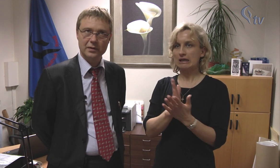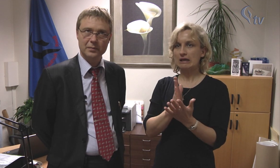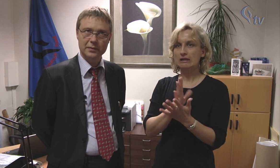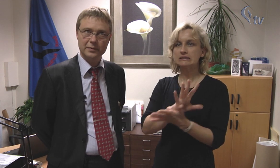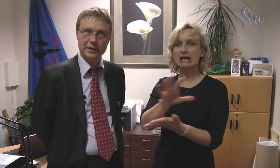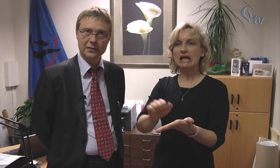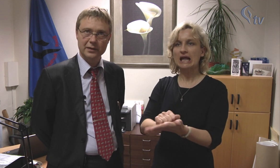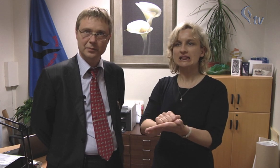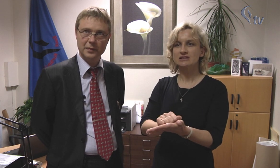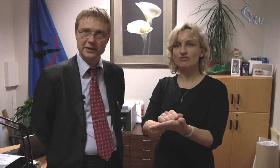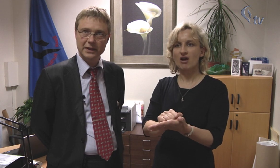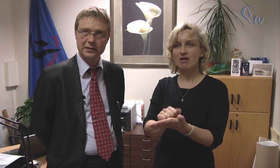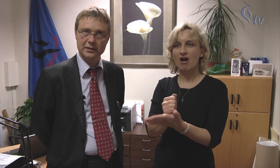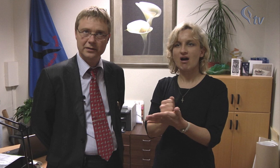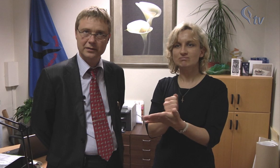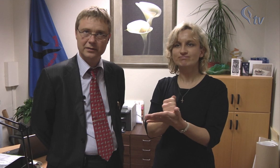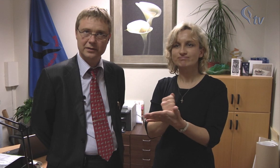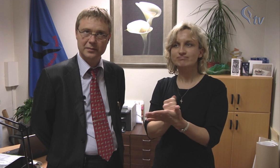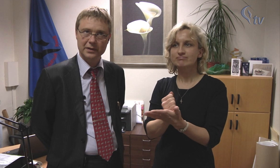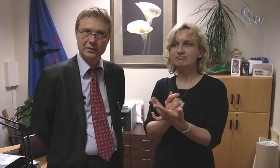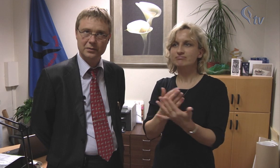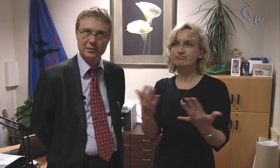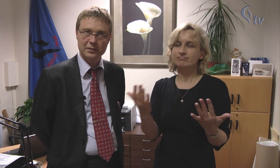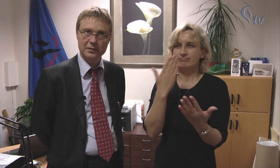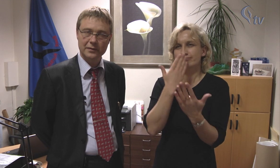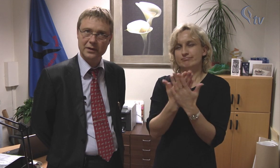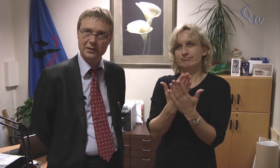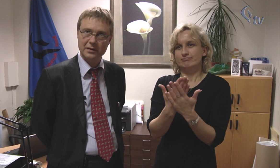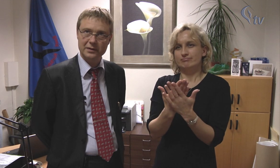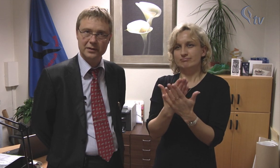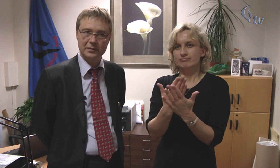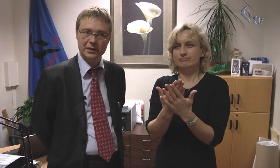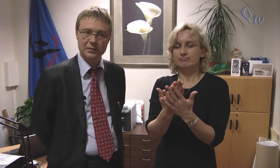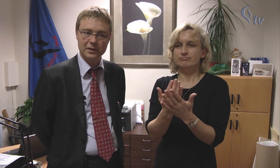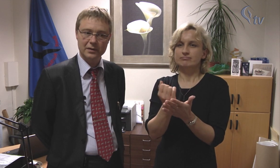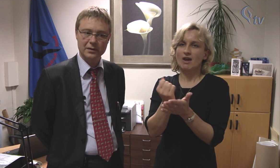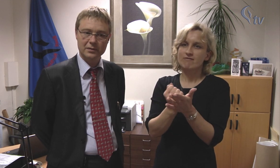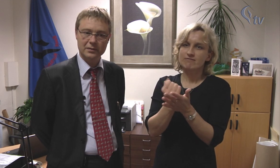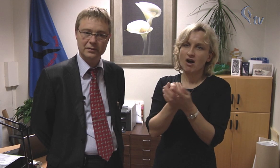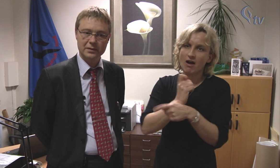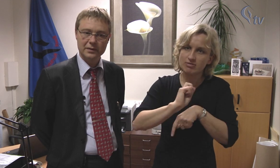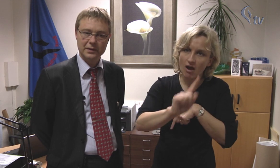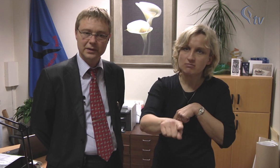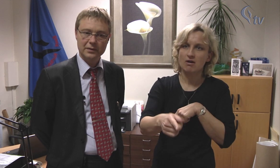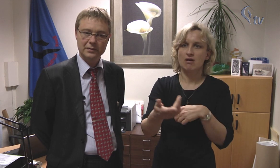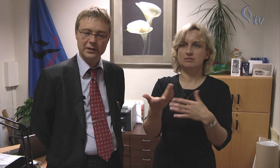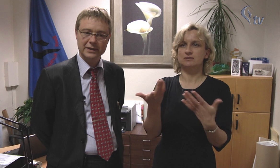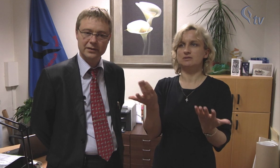hakkab nii-öelda lõppema sellised asemed, nagu on ka vara tagastamine küll, aga on see